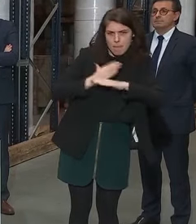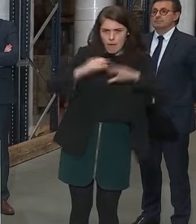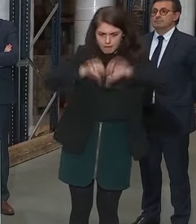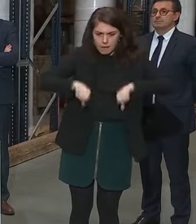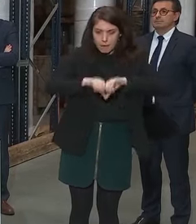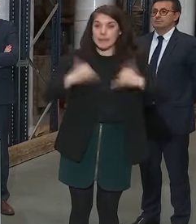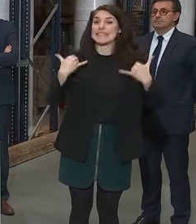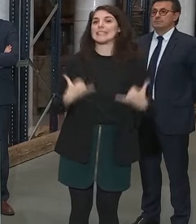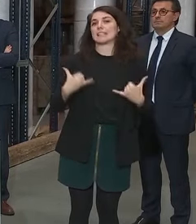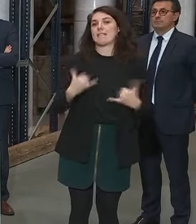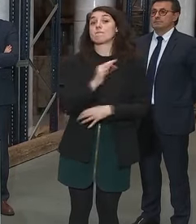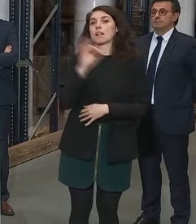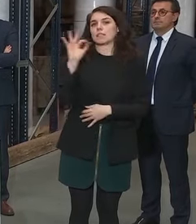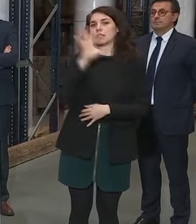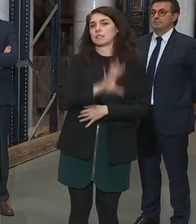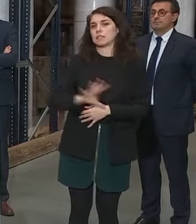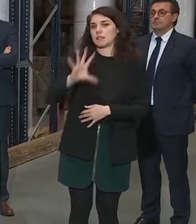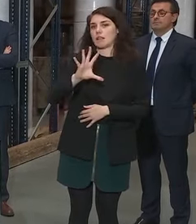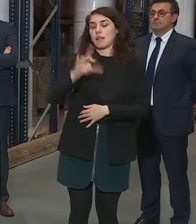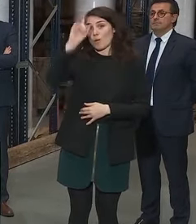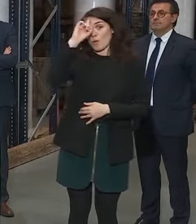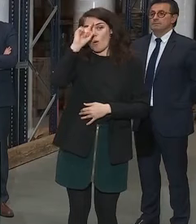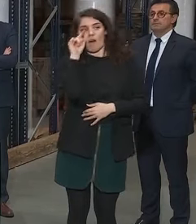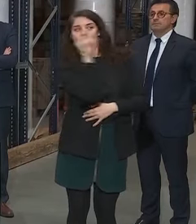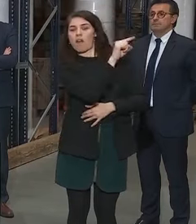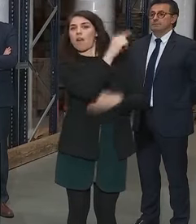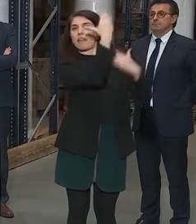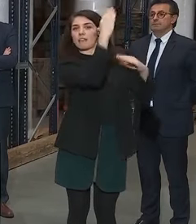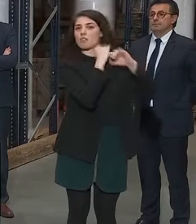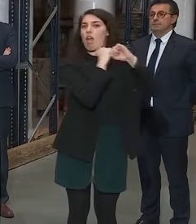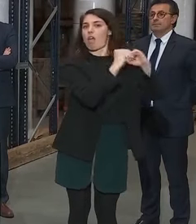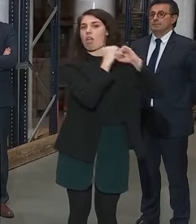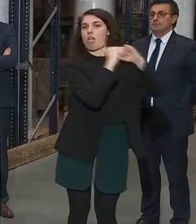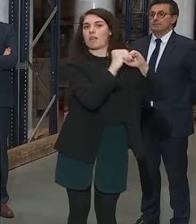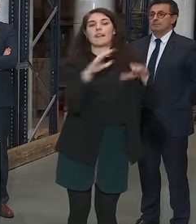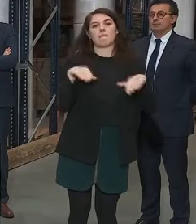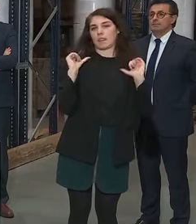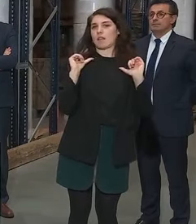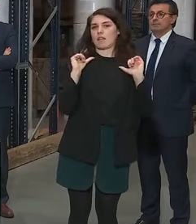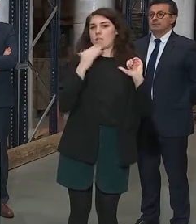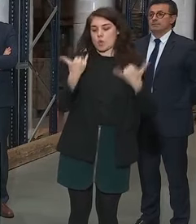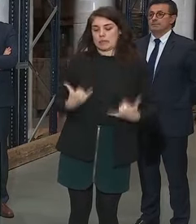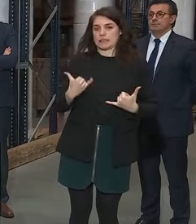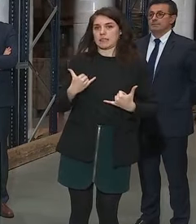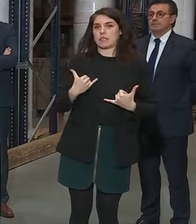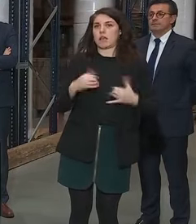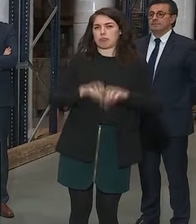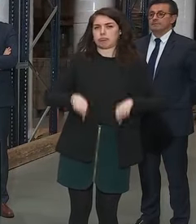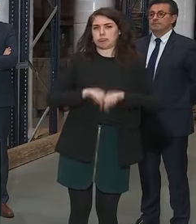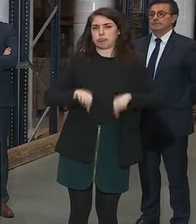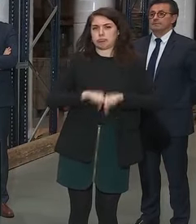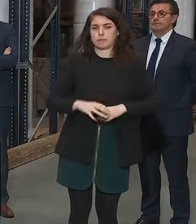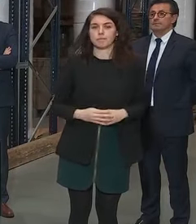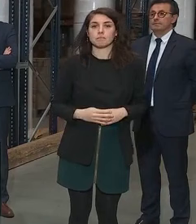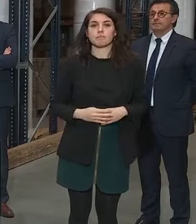national pour réduire notre dépendance, et donc nous équiper dans la durée. Nous avons 4 acteurs historiques en